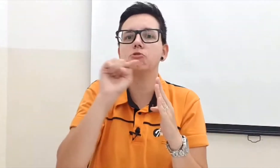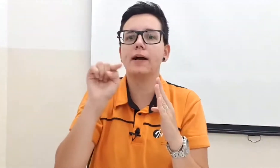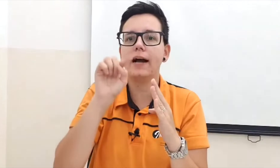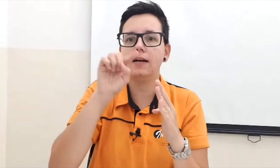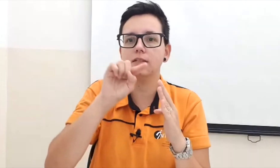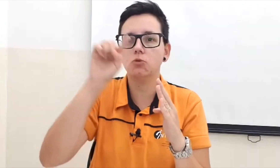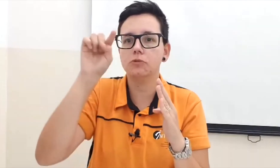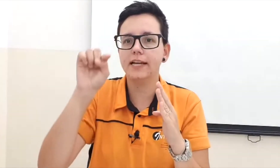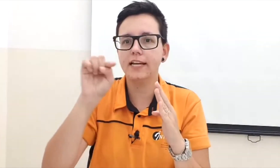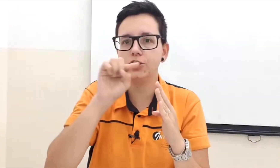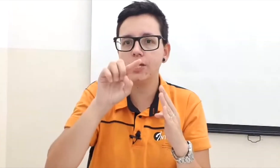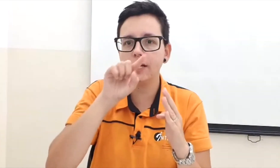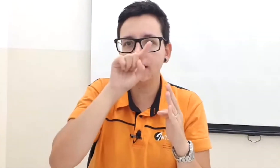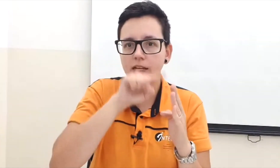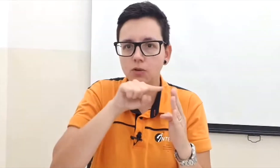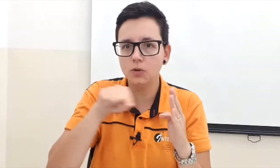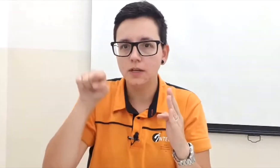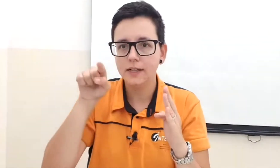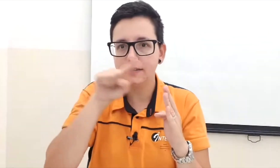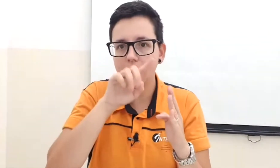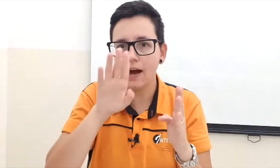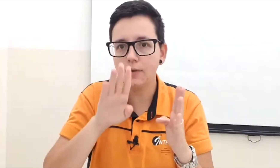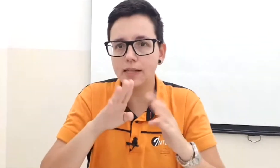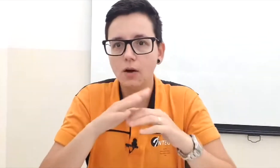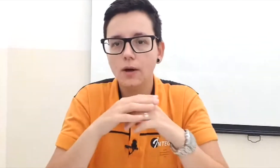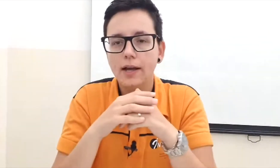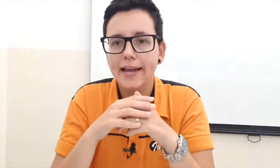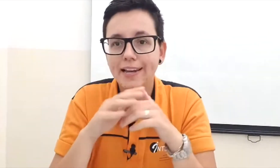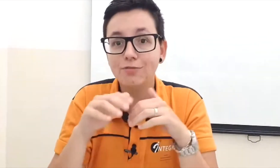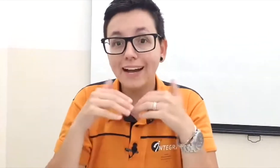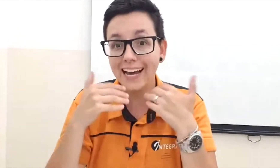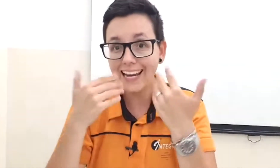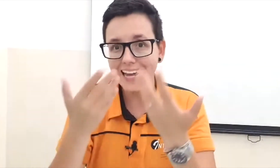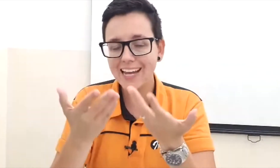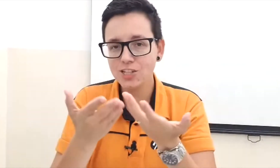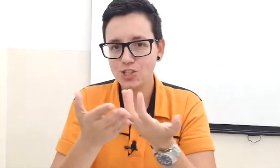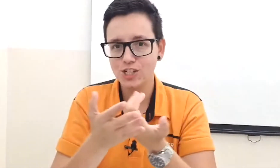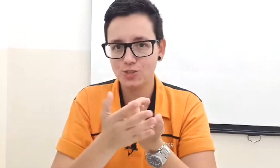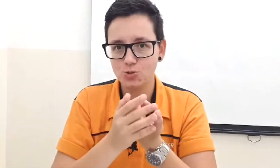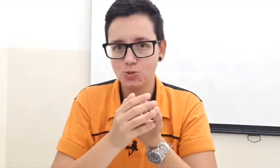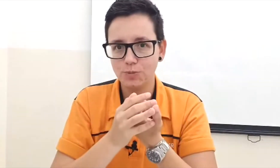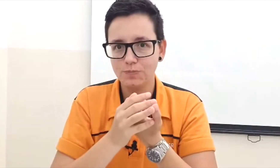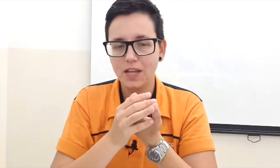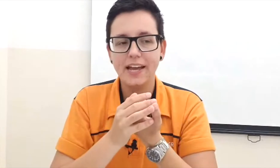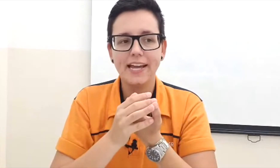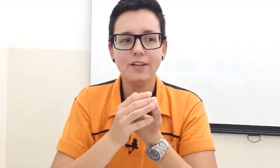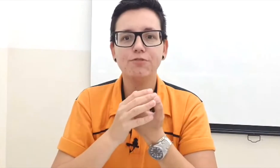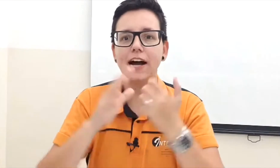uma casa com um telhadinho e tal e tal. Ele vai além disso. Ele vai